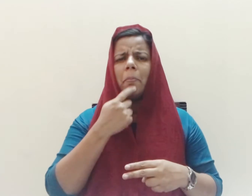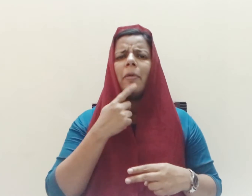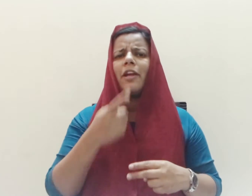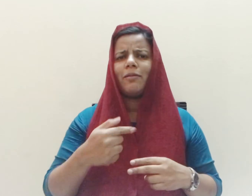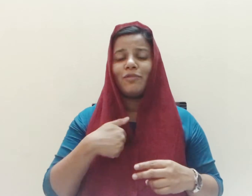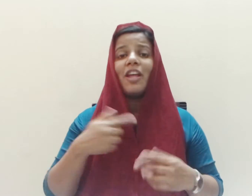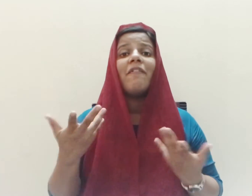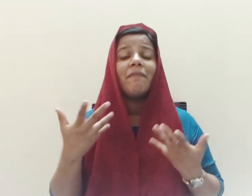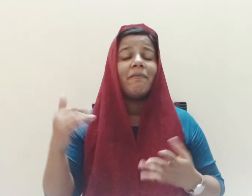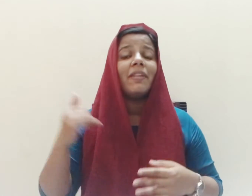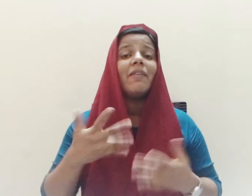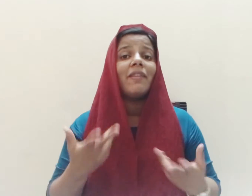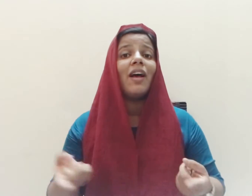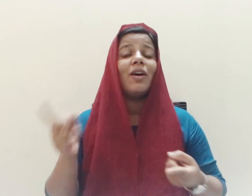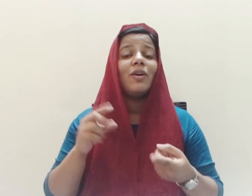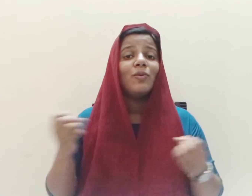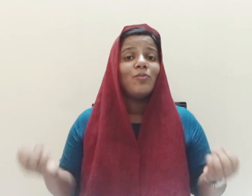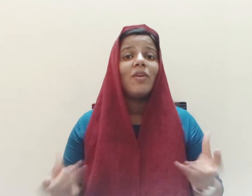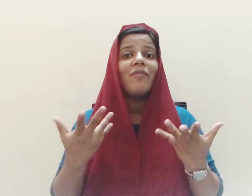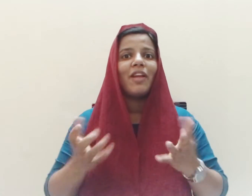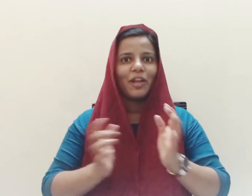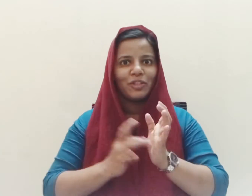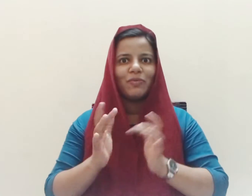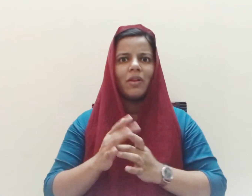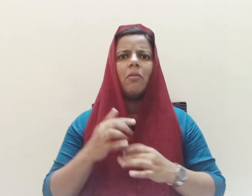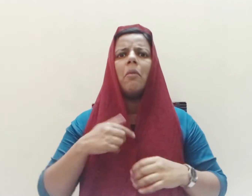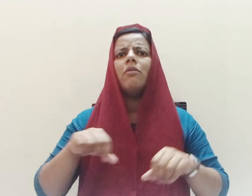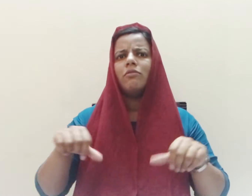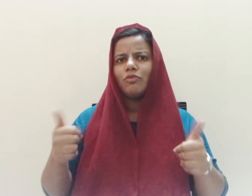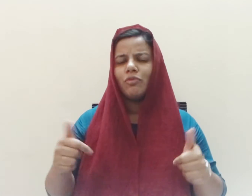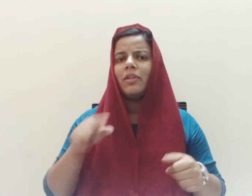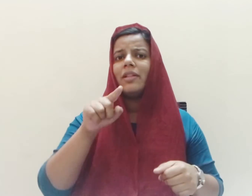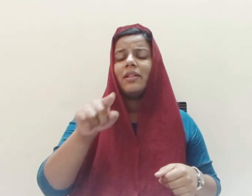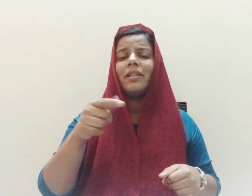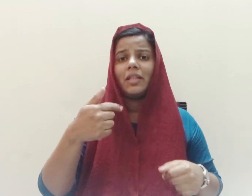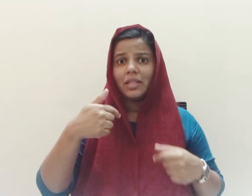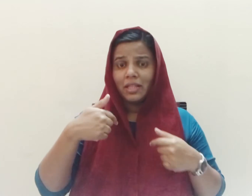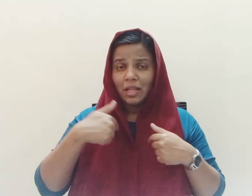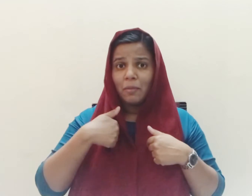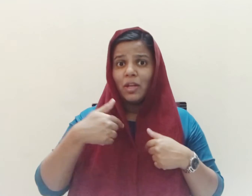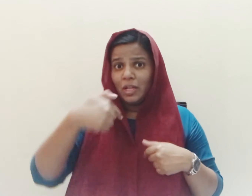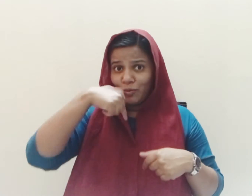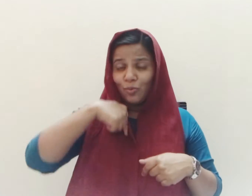നിന്ന് ജനിച്ചവനാണ്. ഇനി അടുത്ത പറയുക, അവരെ ജയിച്ചു മരിക്കും. നിങ്ങളിലുള്ളവർ ലോകത്തിലുള്ളവനേക്കാൾ